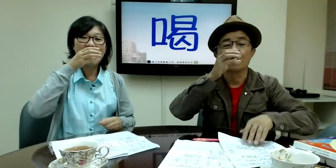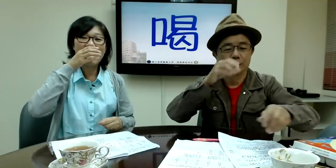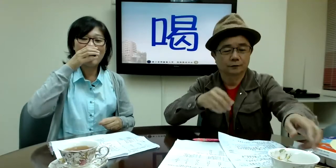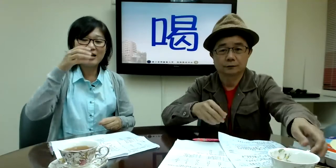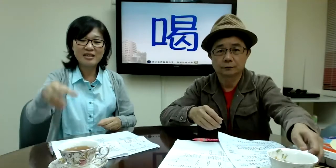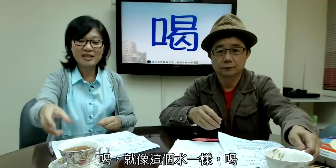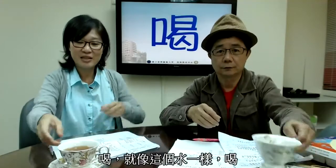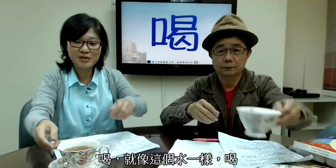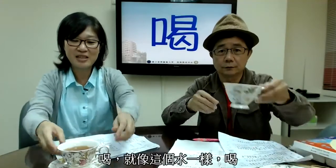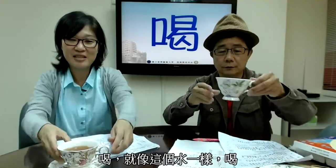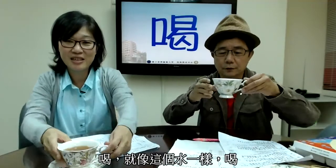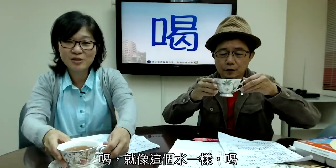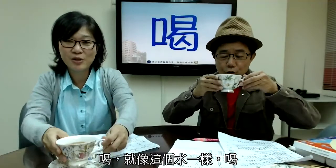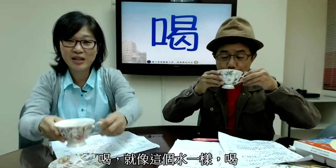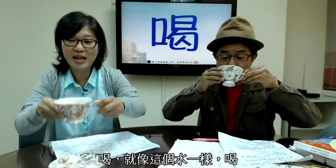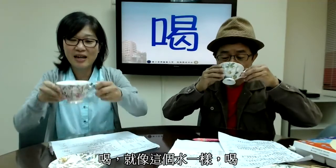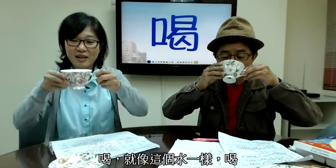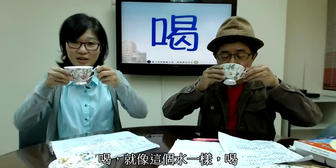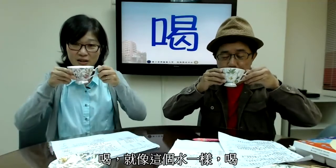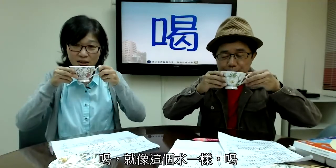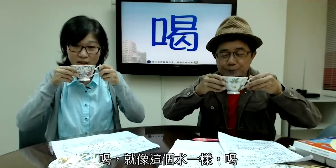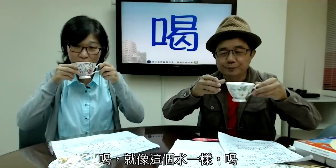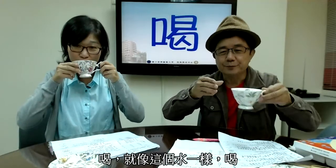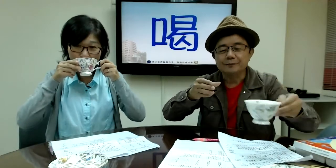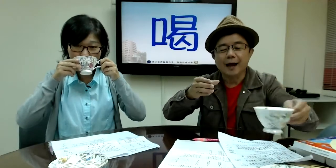喝，哎，就像这个水一样啊，喝，